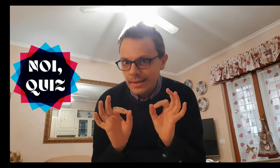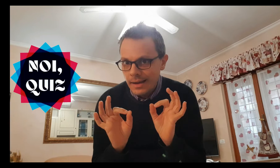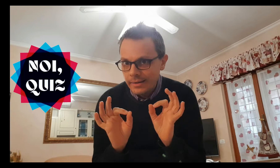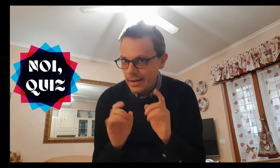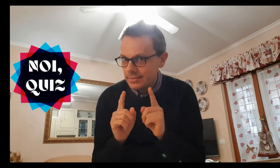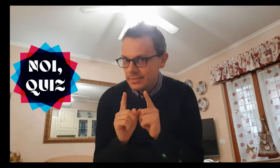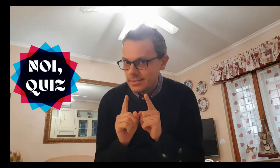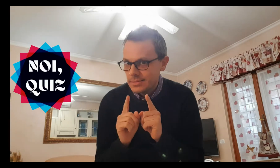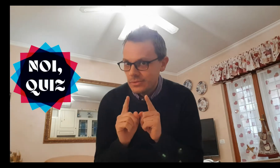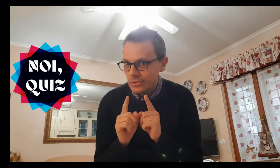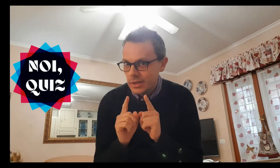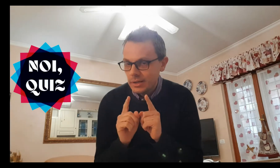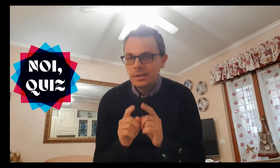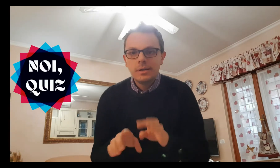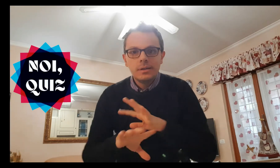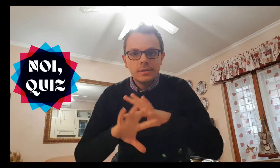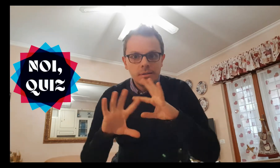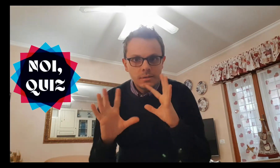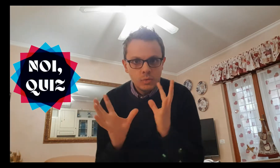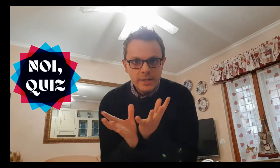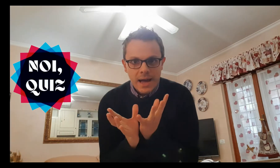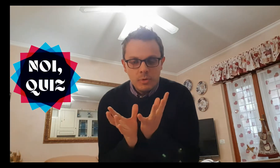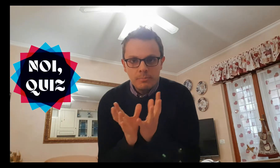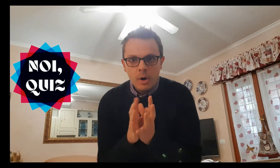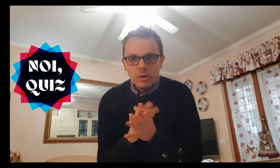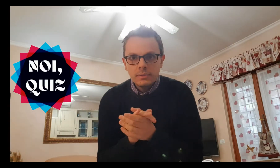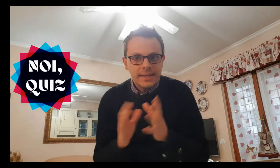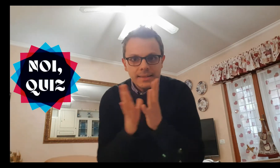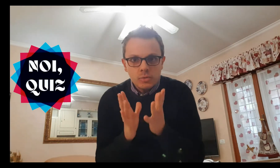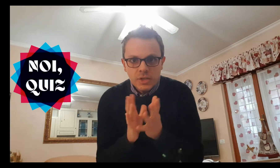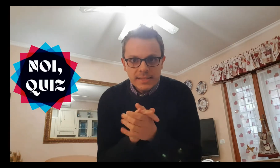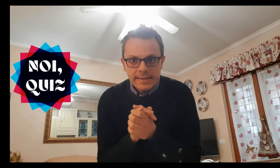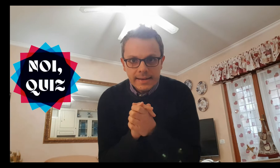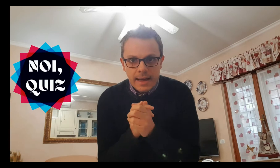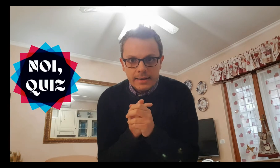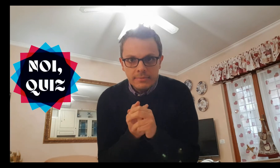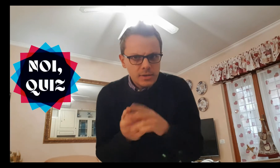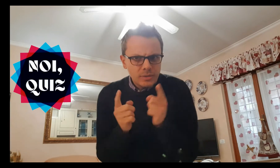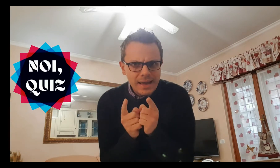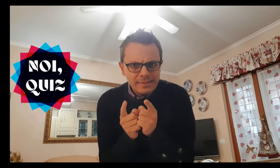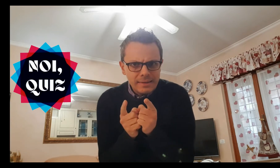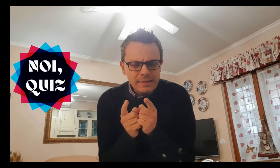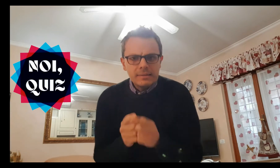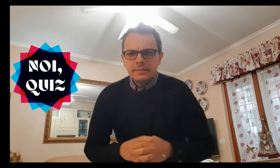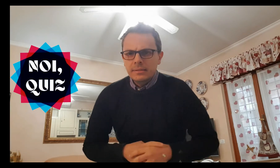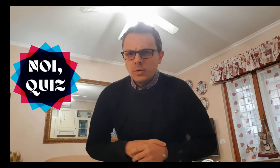sperimentale, attenzione. Uniamo un po' dei grandi successi del canale. Vi ricordate il